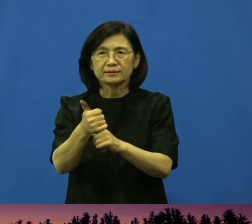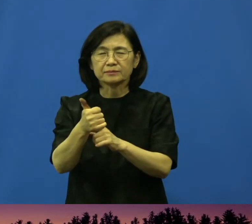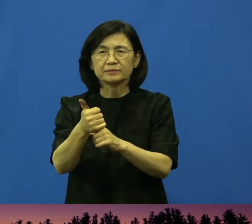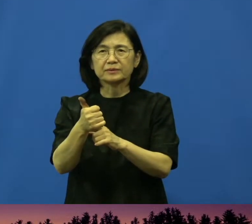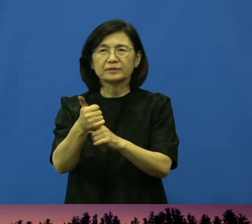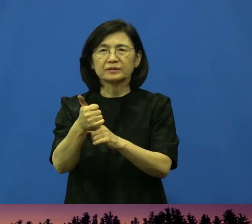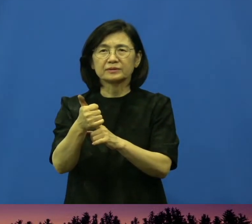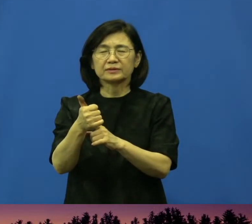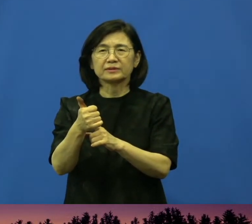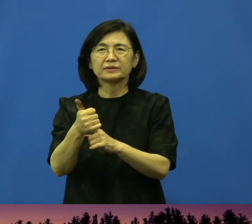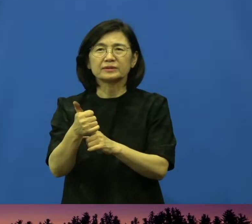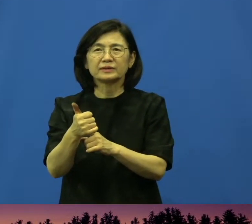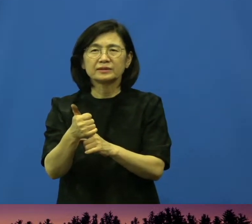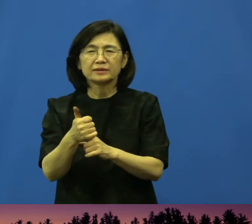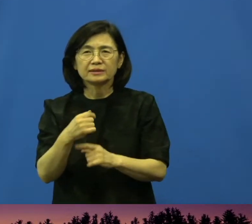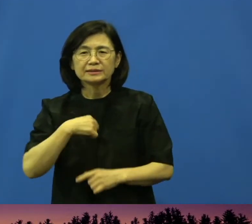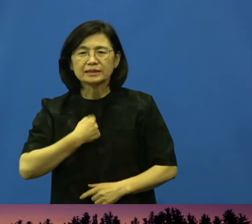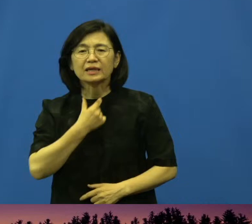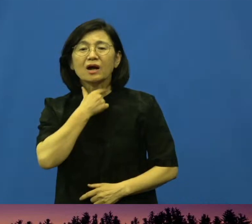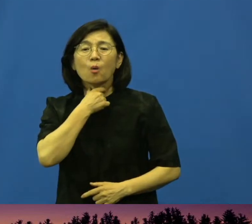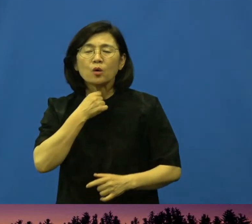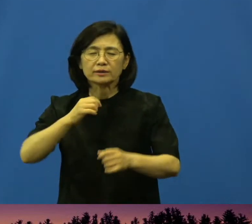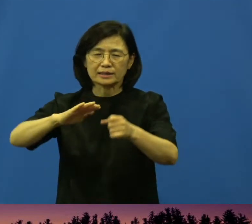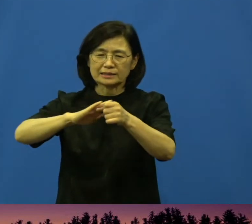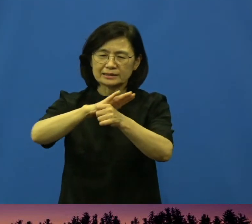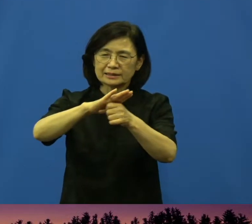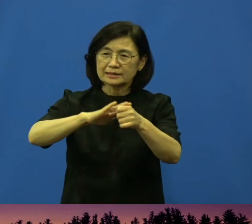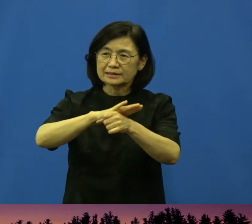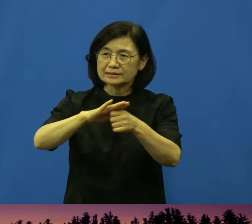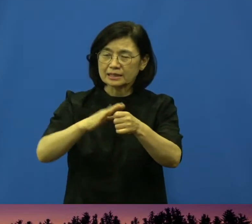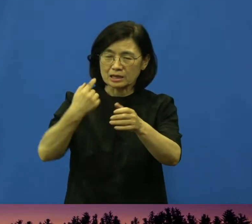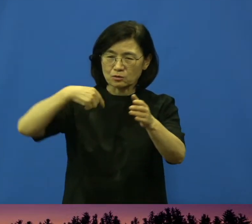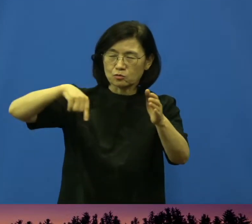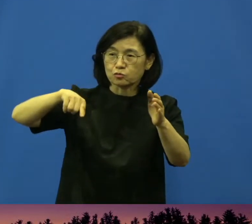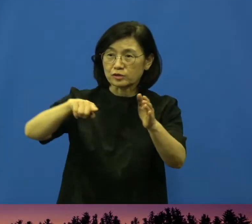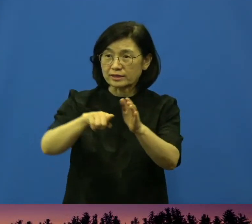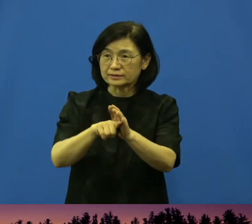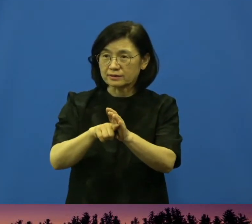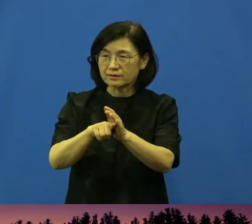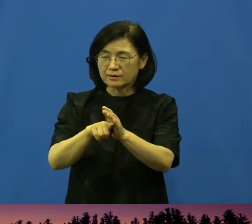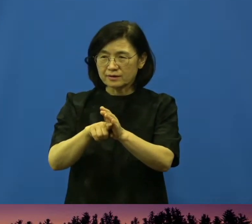사랑을 이루어내는 것, 치열한 경쟁을 하고 그 경쟁에서 이겨낸 사람.